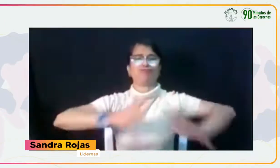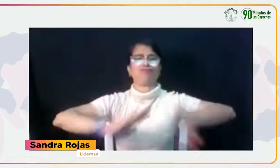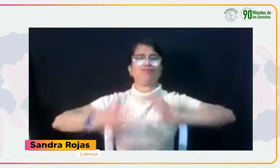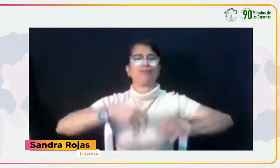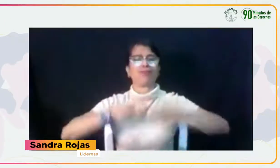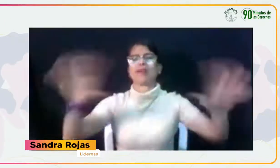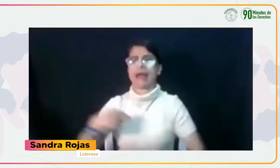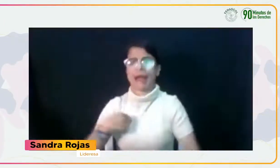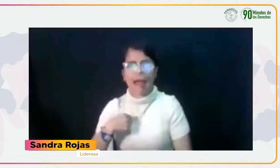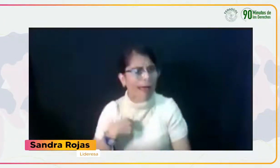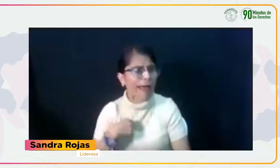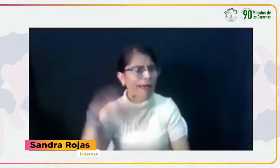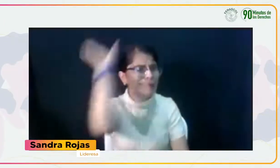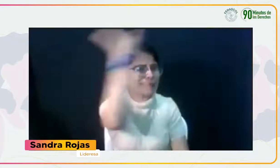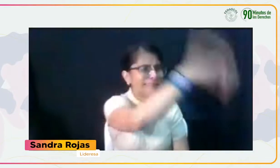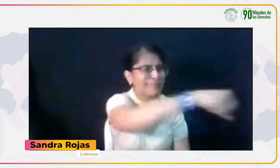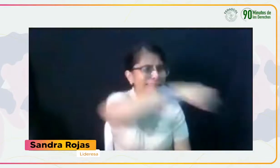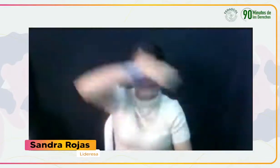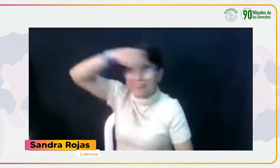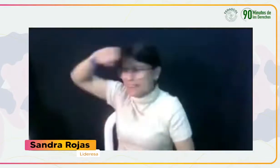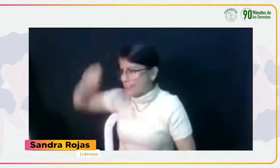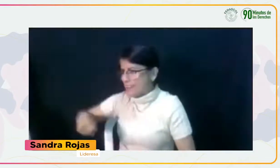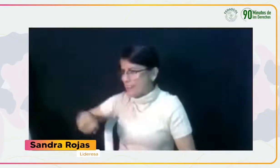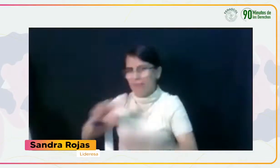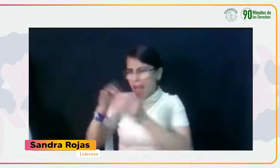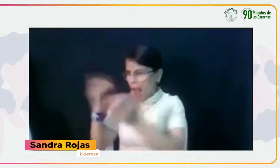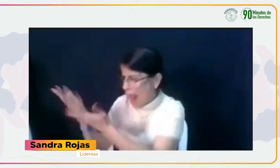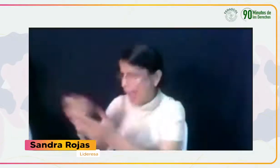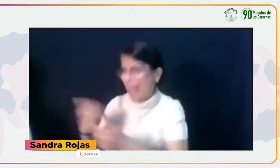es que en estos videos que se publican,